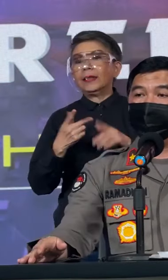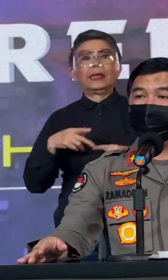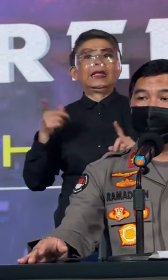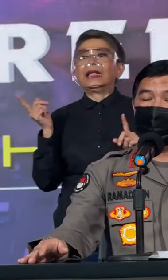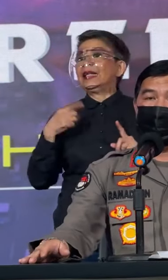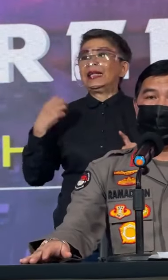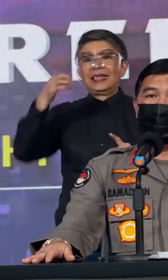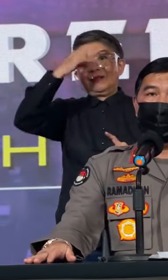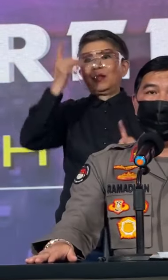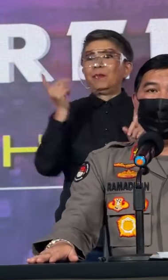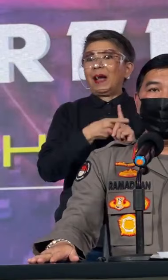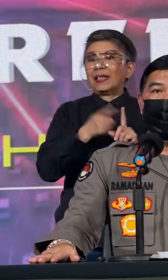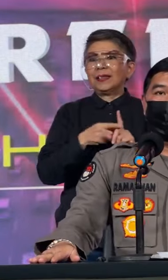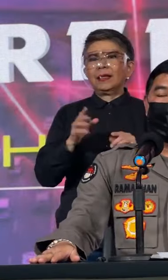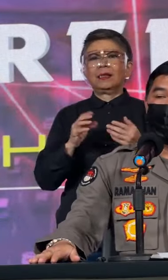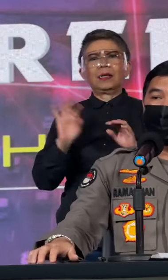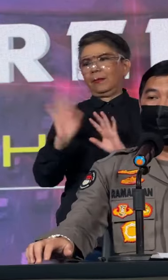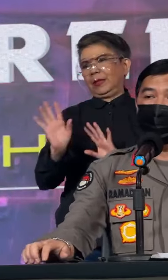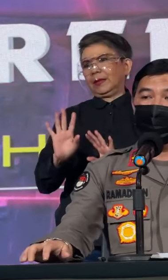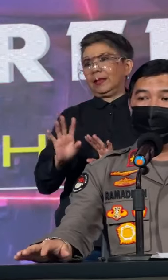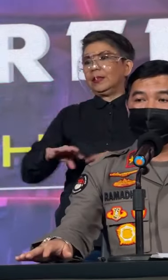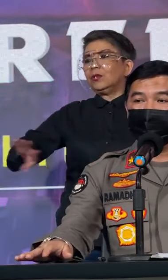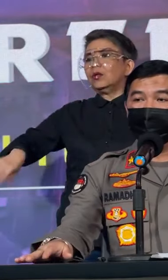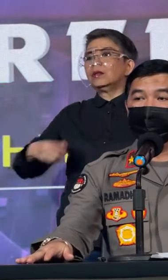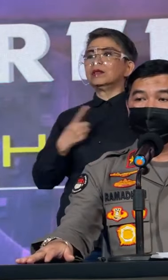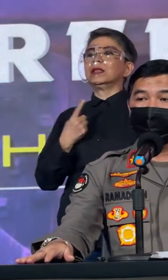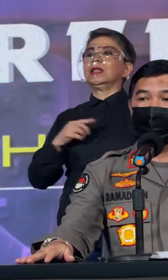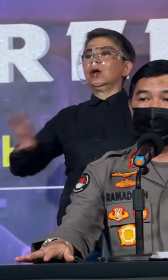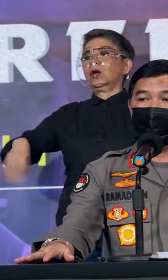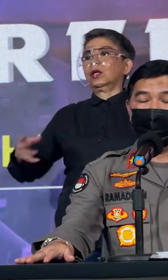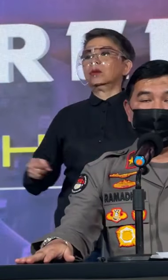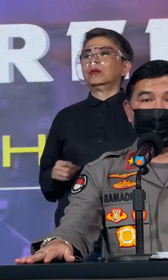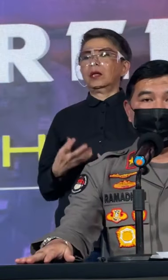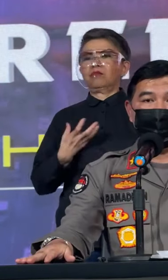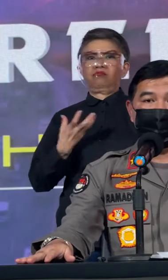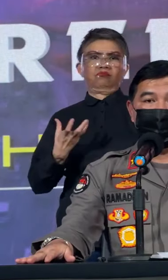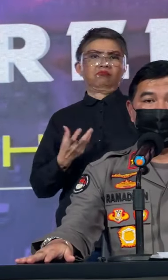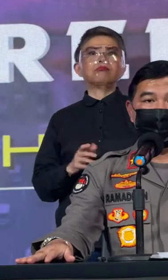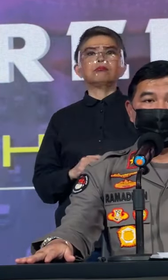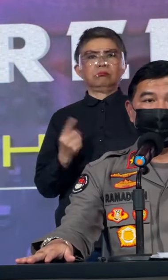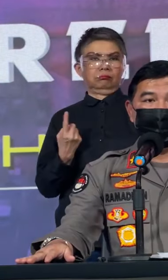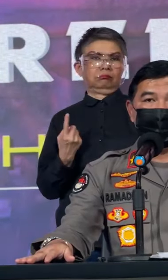memaksa, namun orang tuanya memilih untuk kembali ke rumahnya.